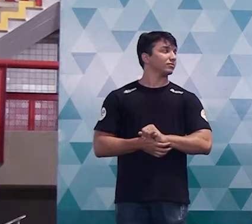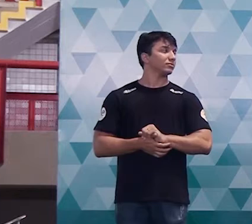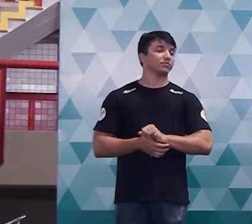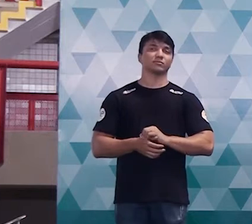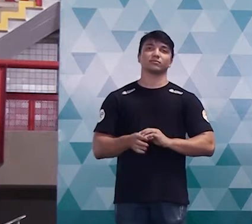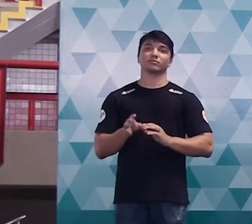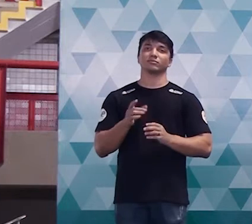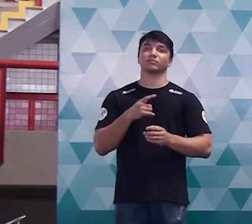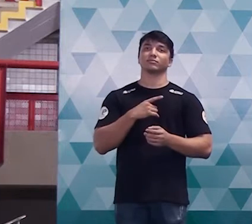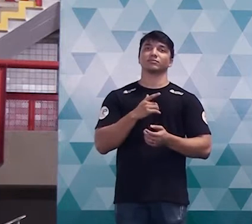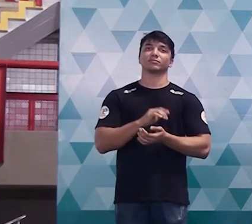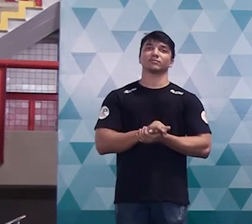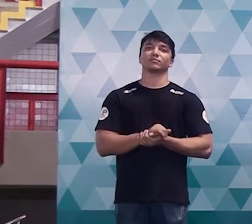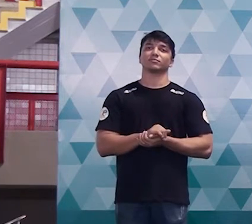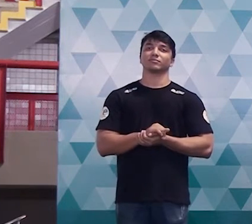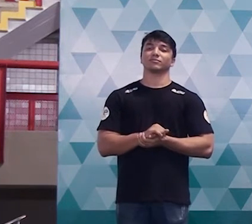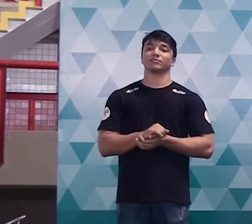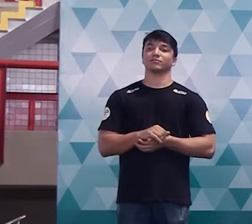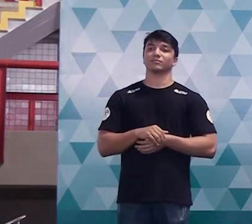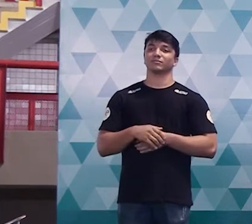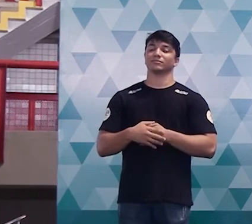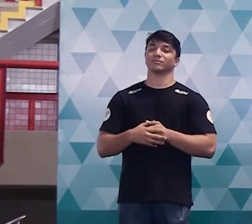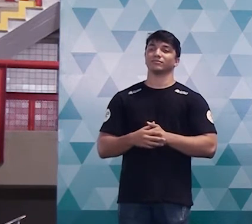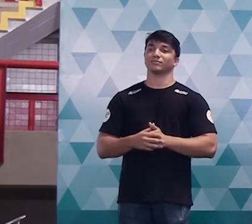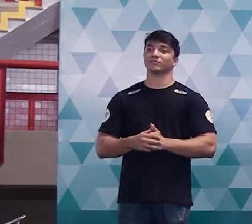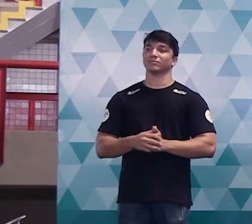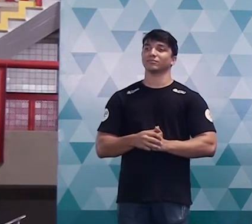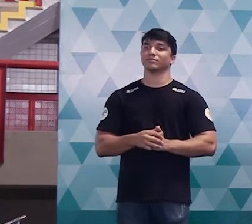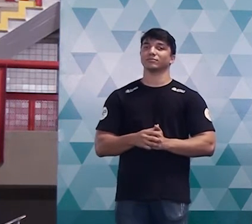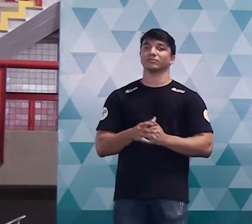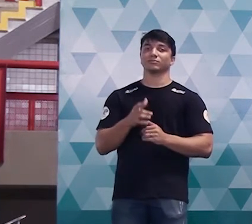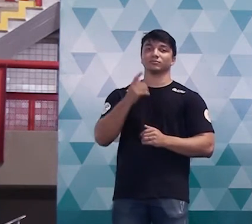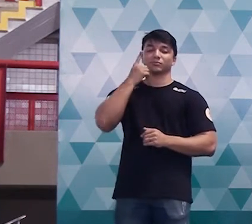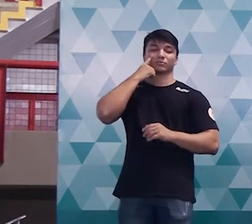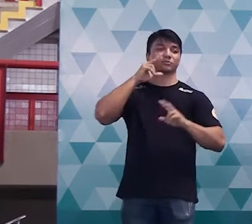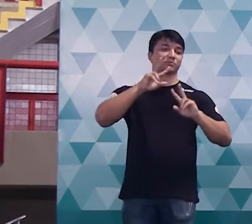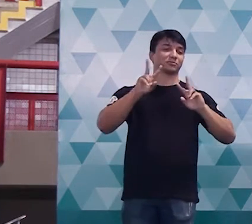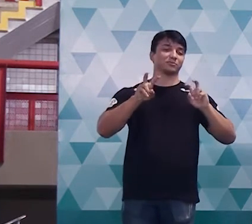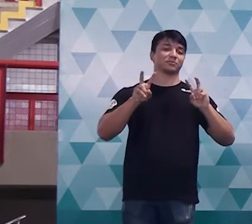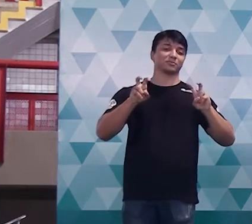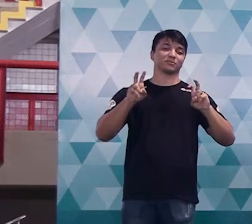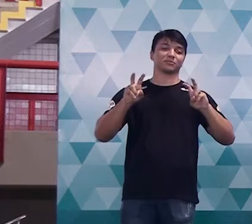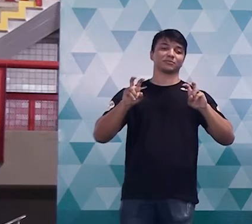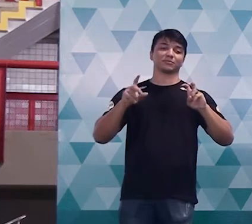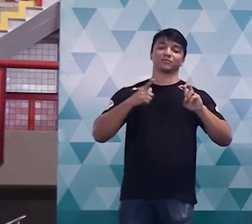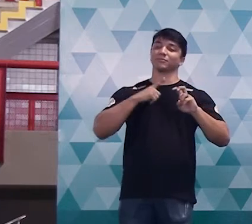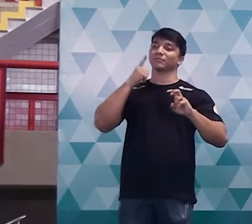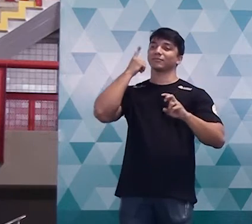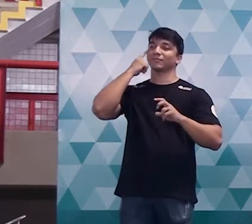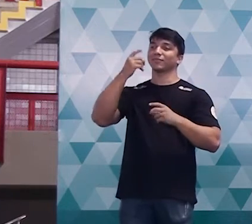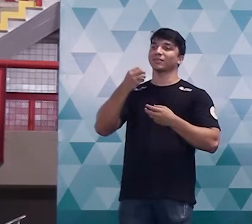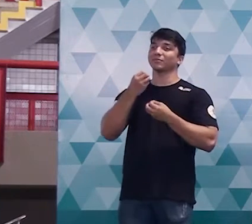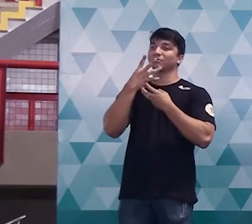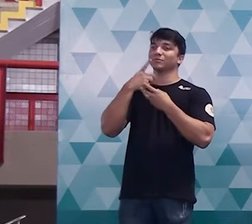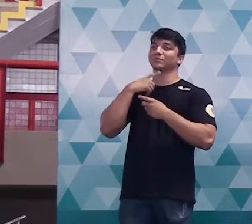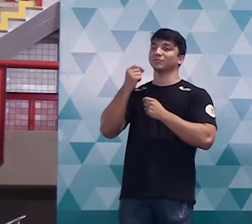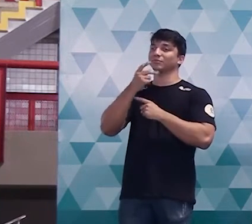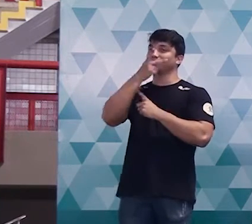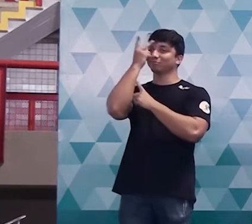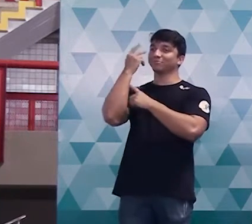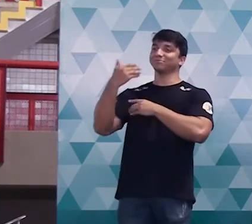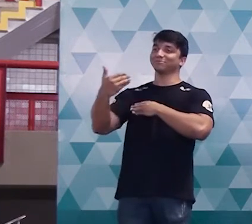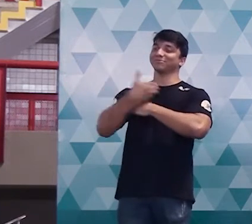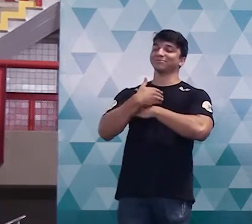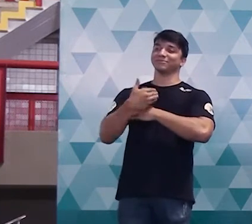Rapaz, diga um negócio, isso foi tu, não foi? Bicho, eu vou te falar. Ainda bem que chegou um cavaleiro Jedi,